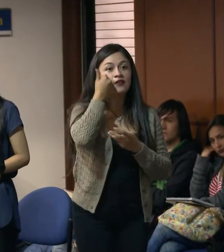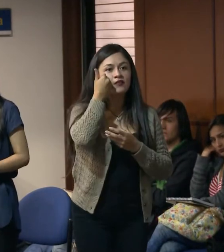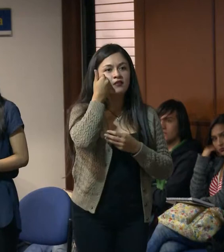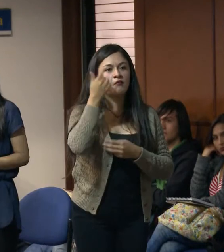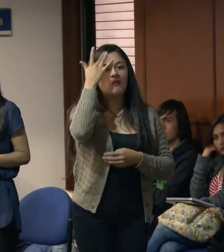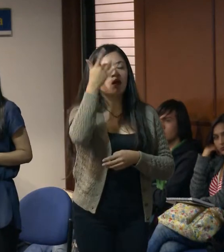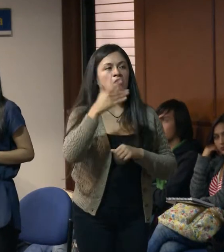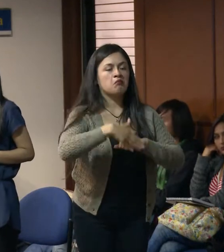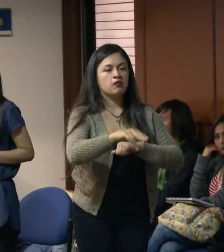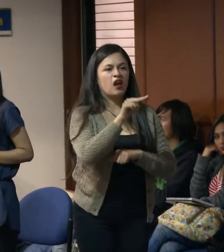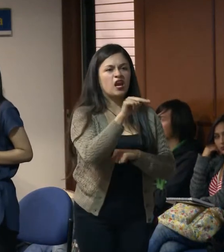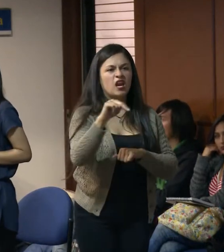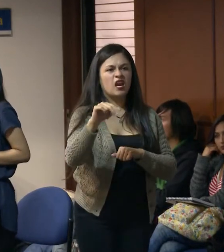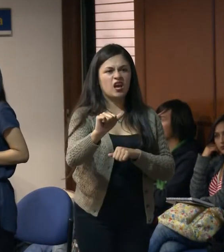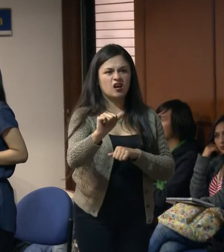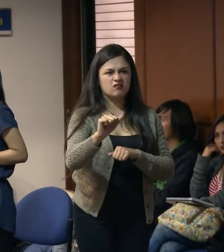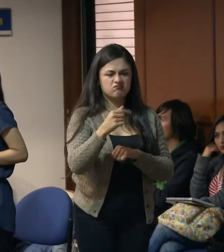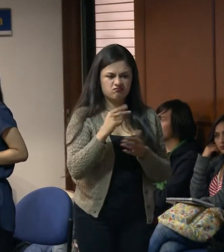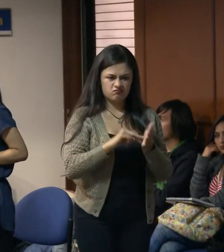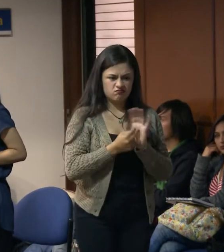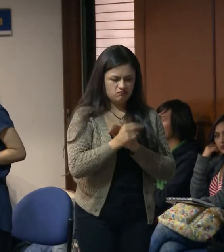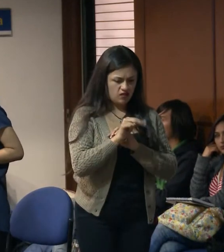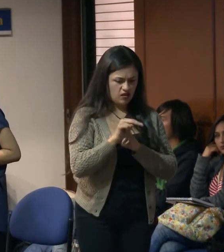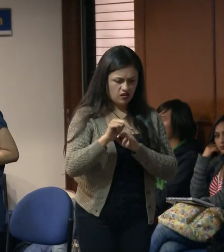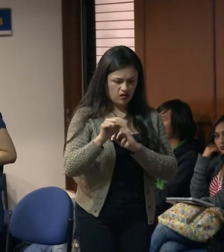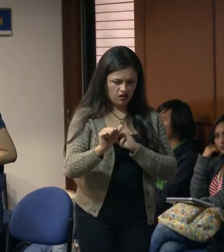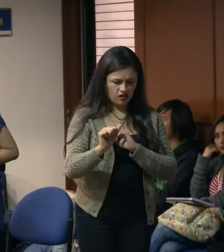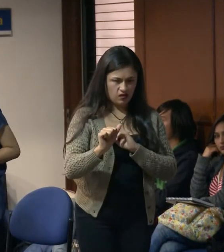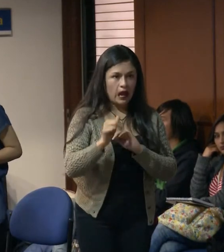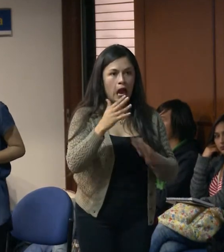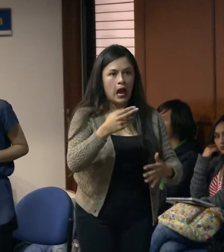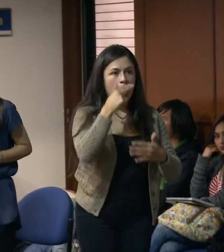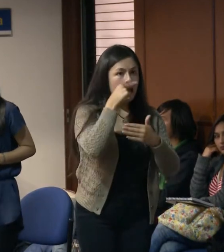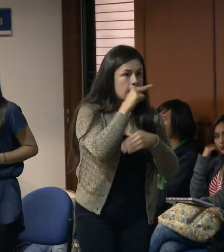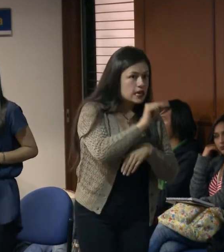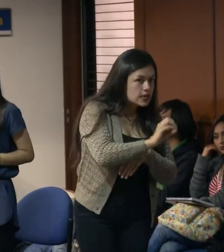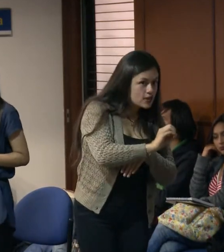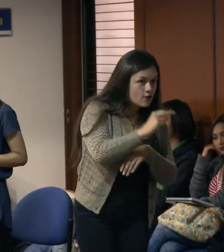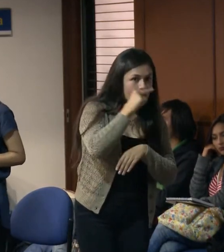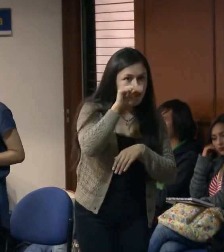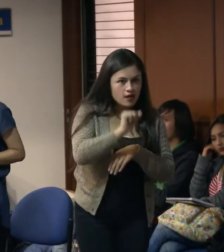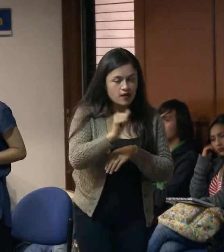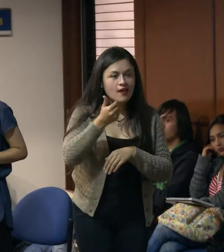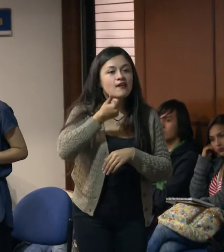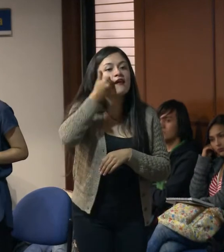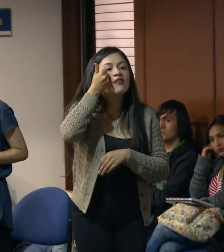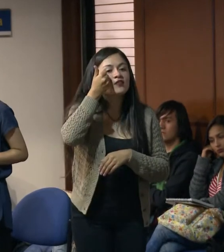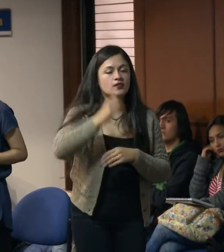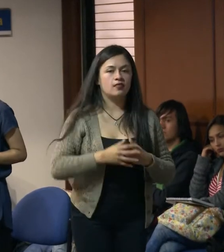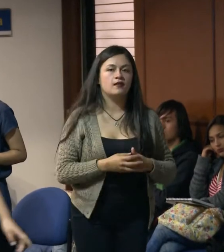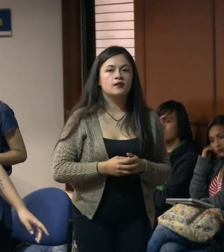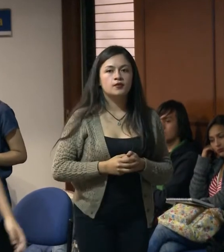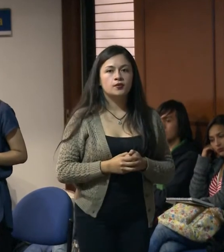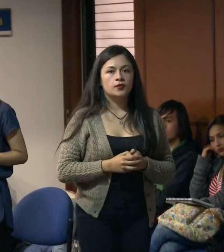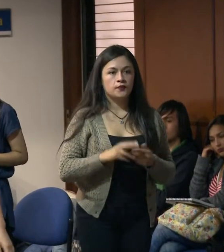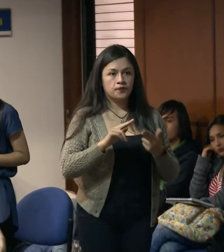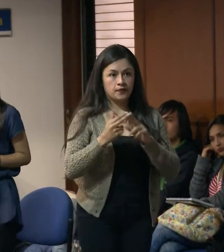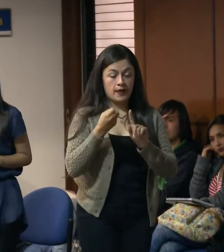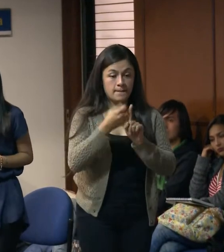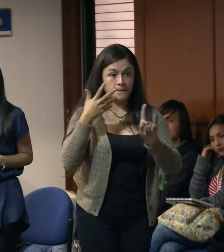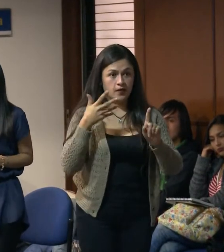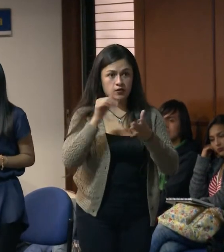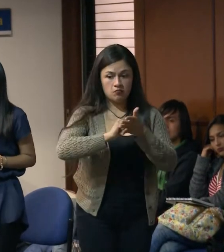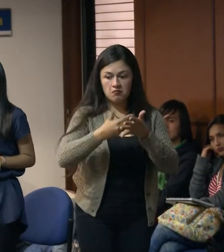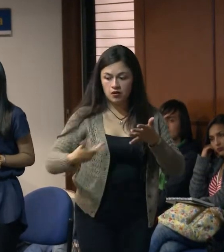habíamos dicho. En cuanto al impacto que tuvo el material, pues ya como